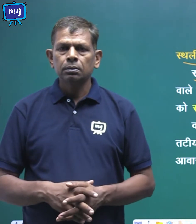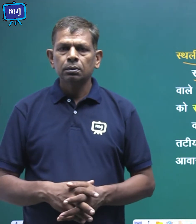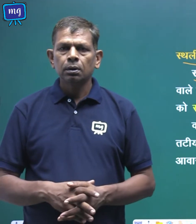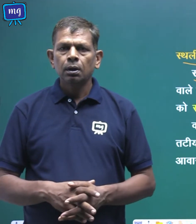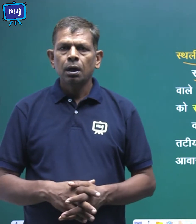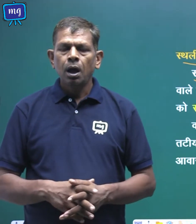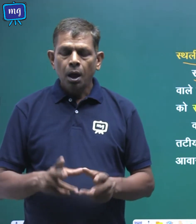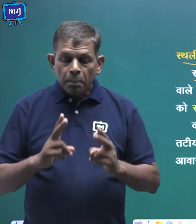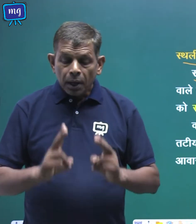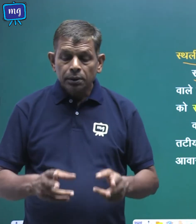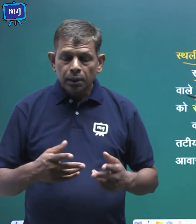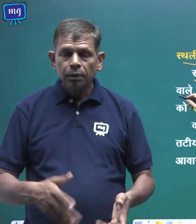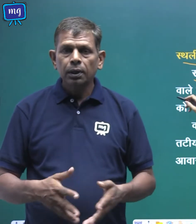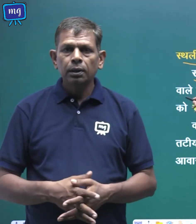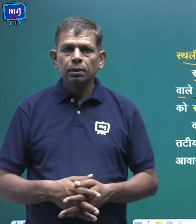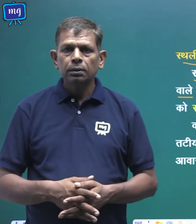पाए जाने वाले